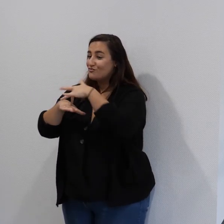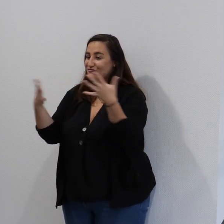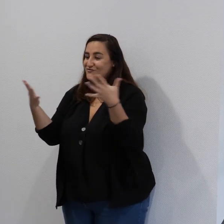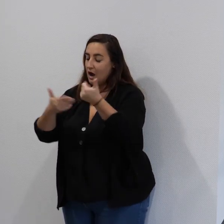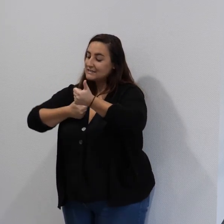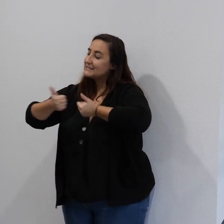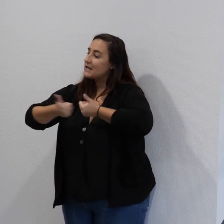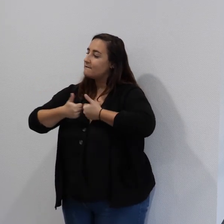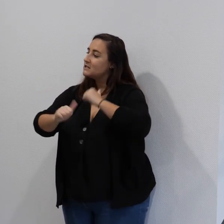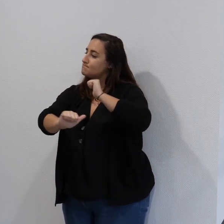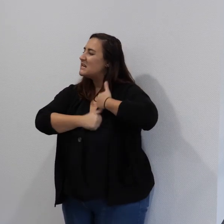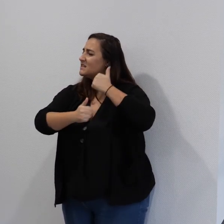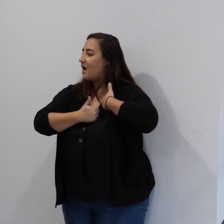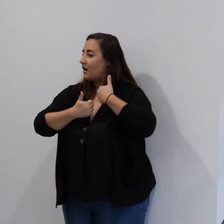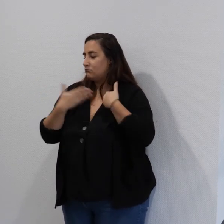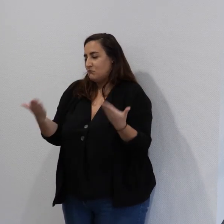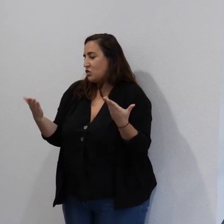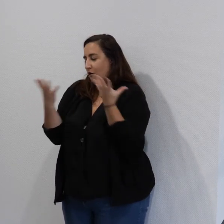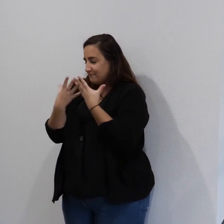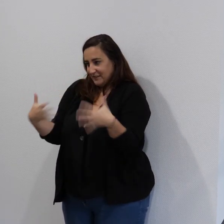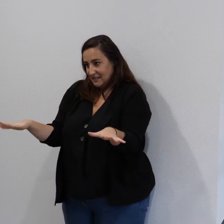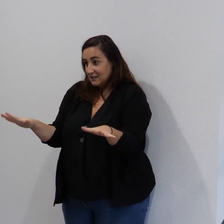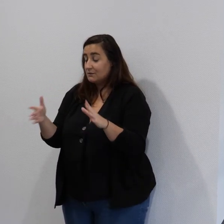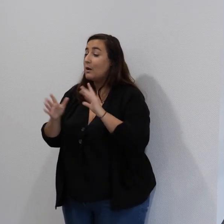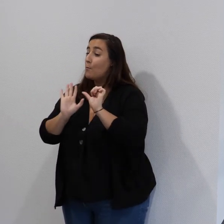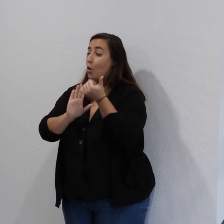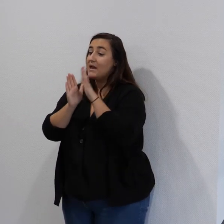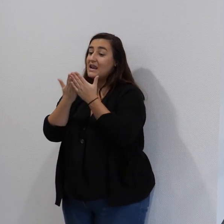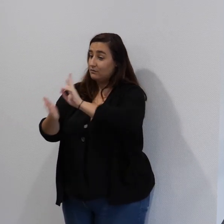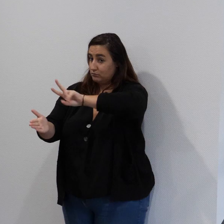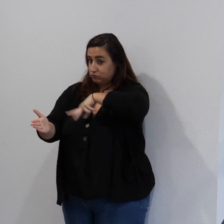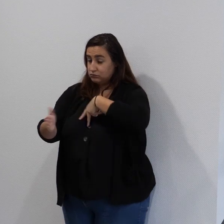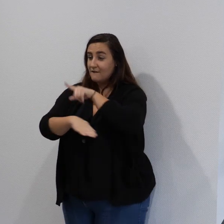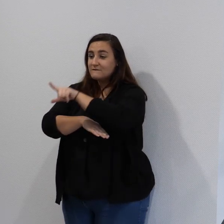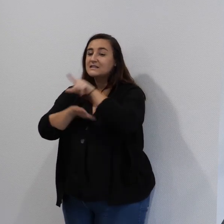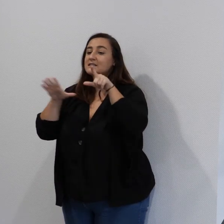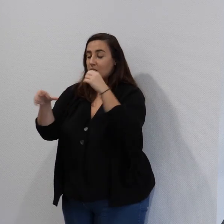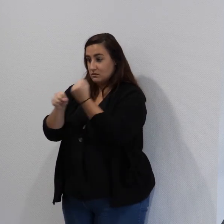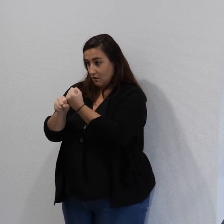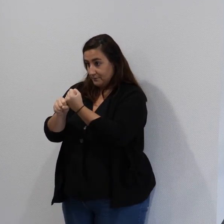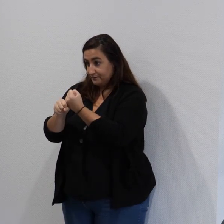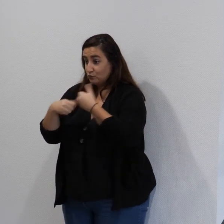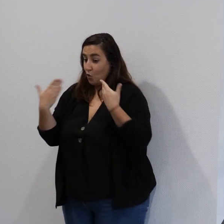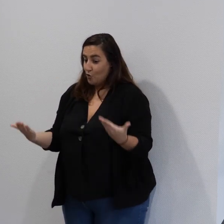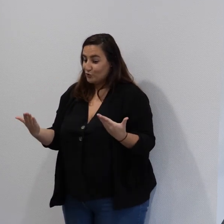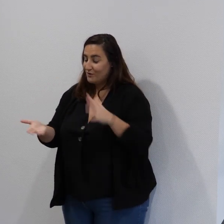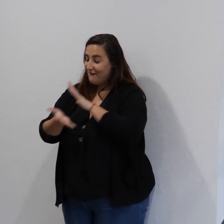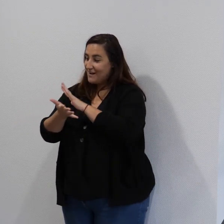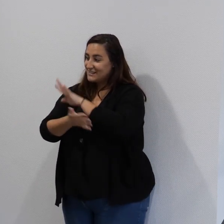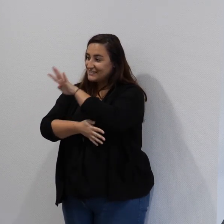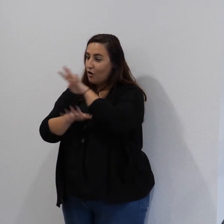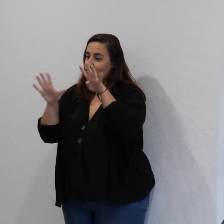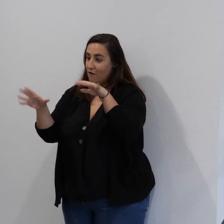plus. Mais mon premier livre, j'avais 27 ans. Aujourd'hui, j'en ai 49, ça fait 22 ans que je travaille.